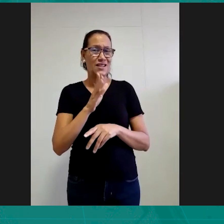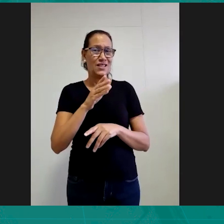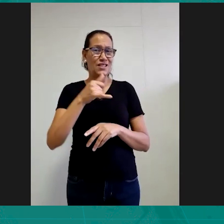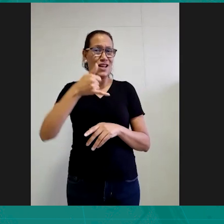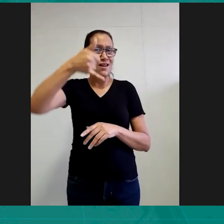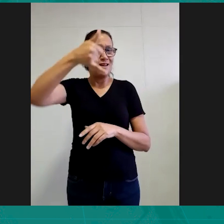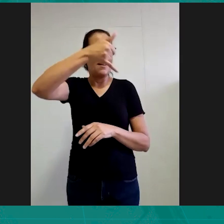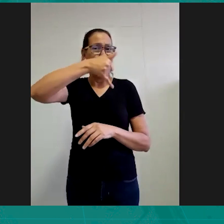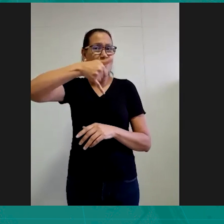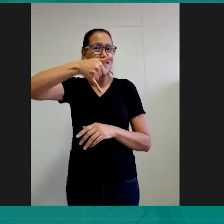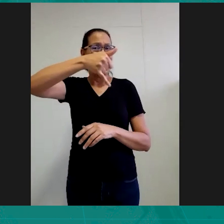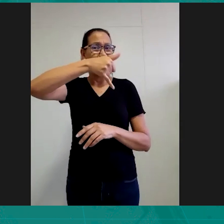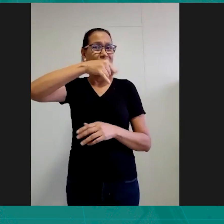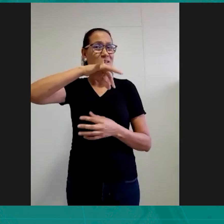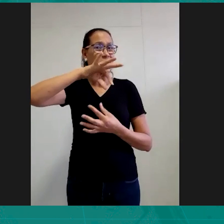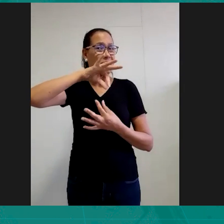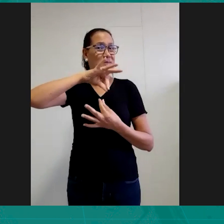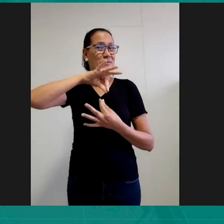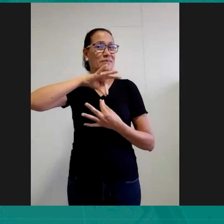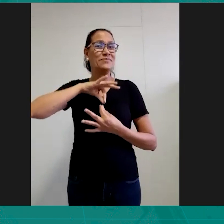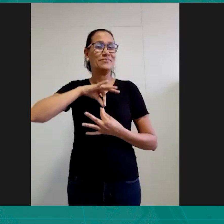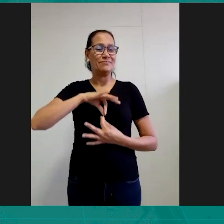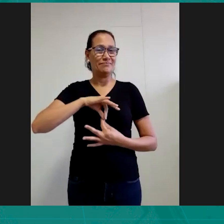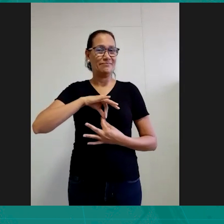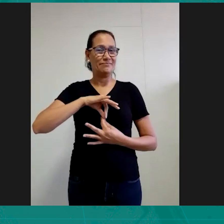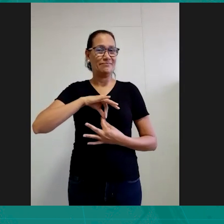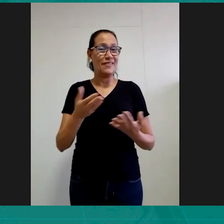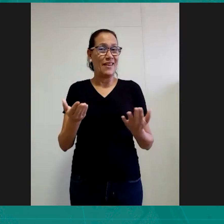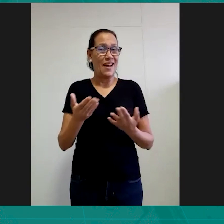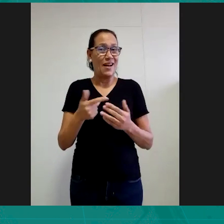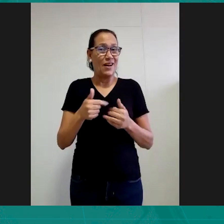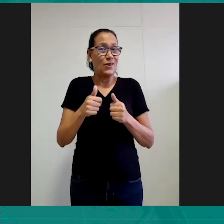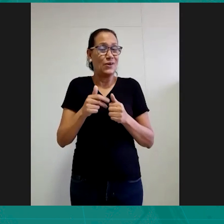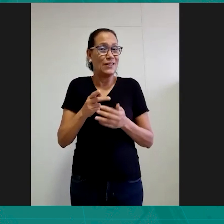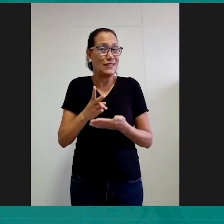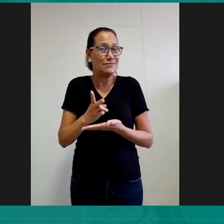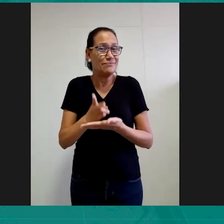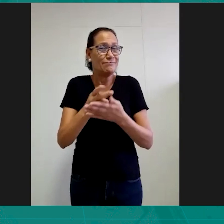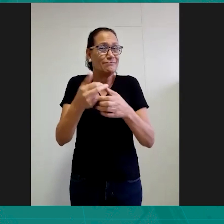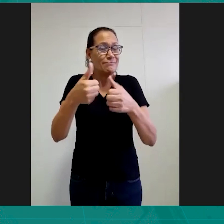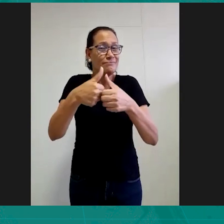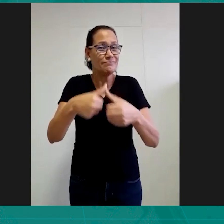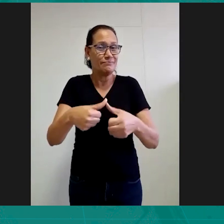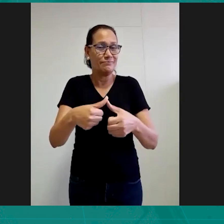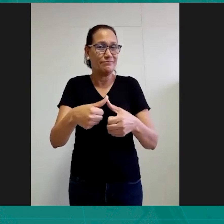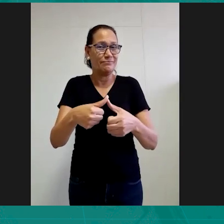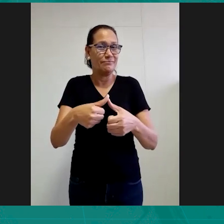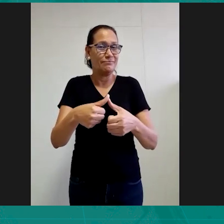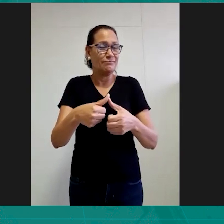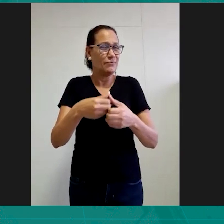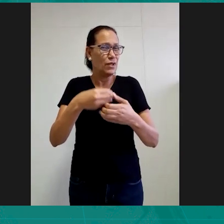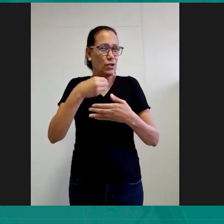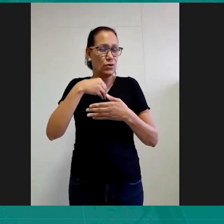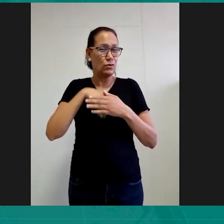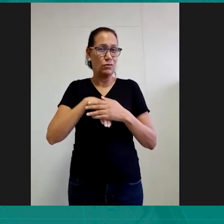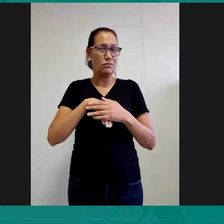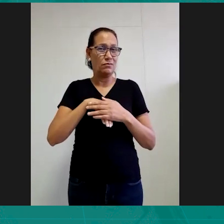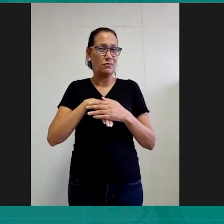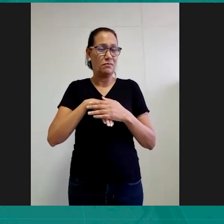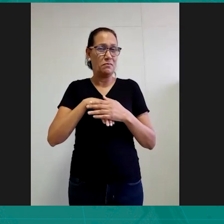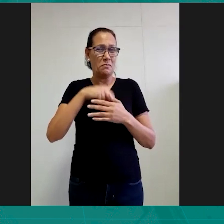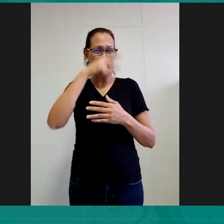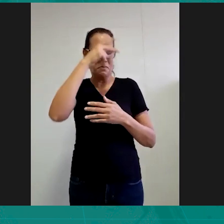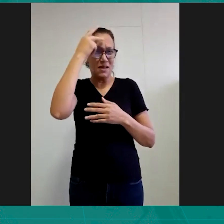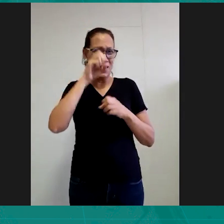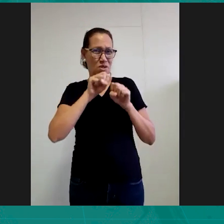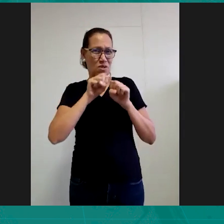em vós, e não tendes necessidade de que alguém vos ensine, mas como a sua